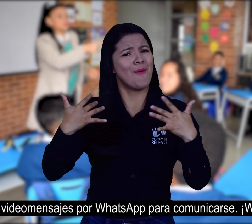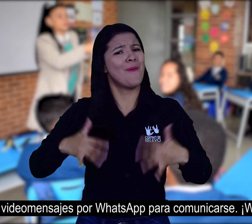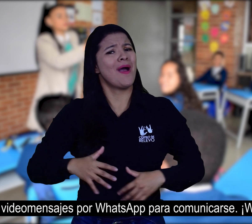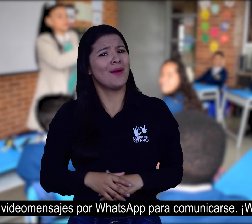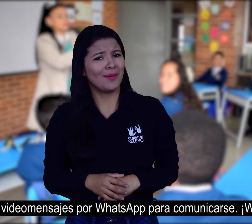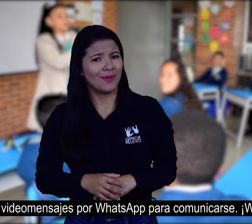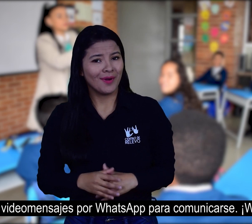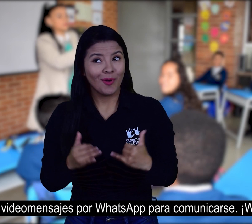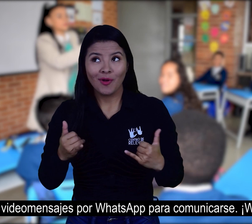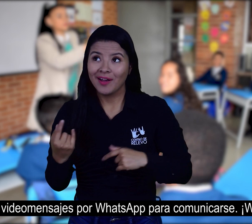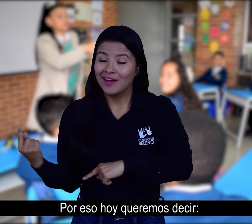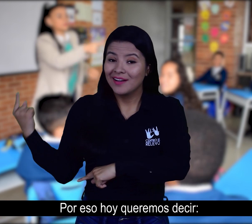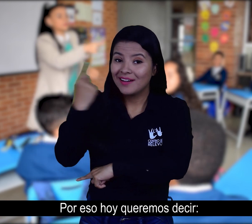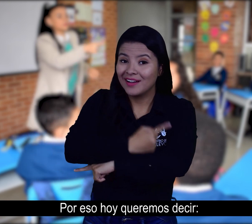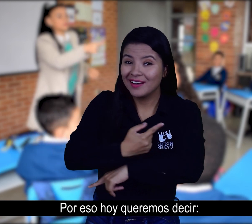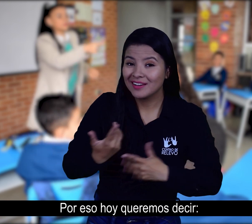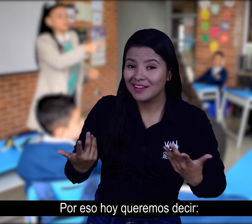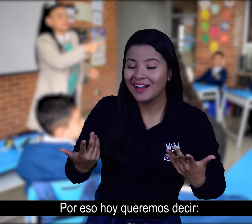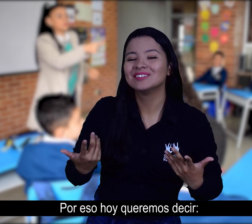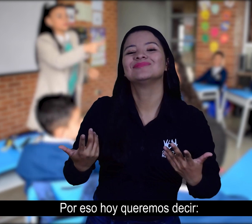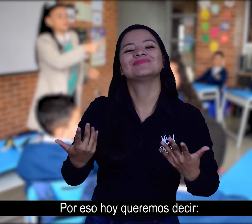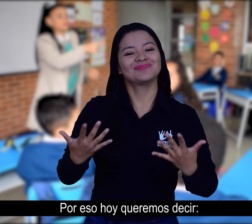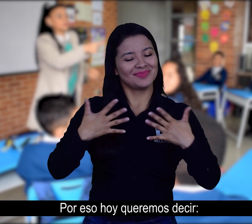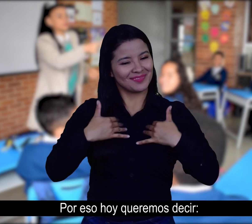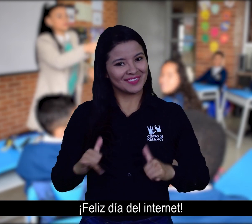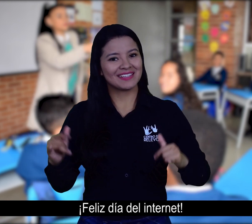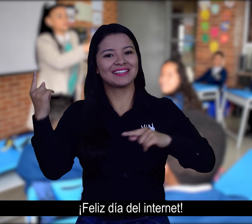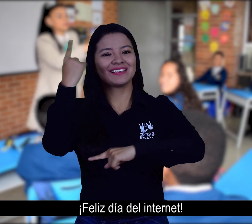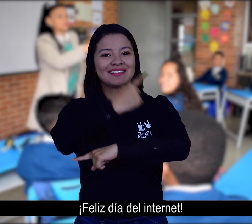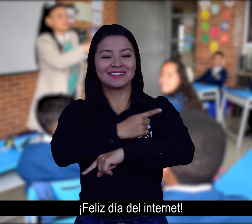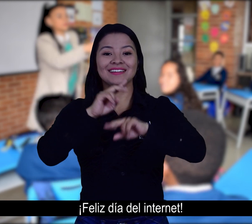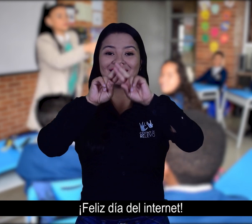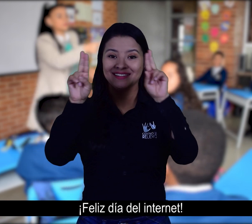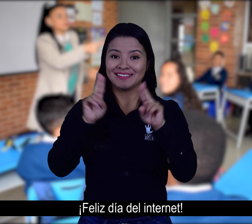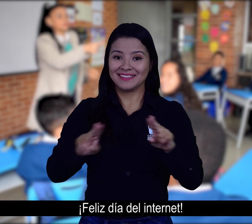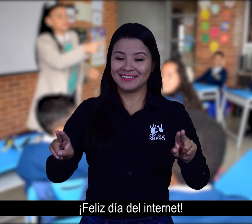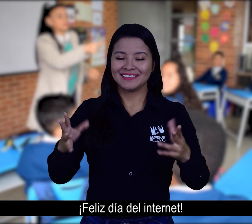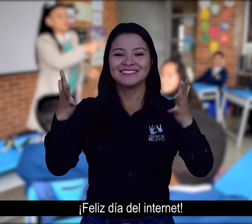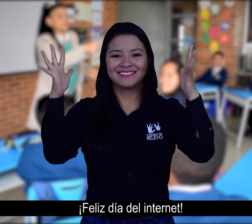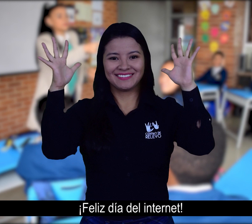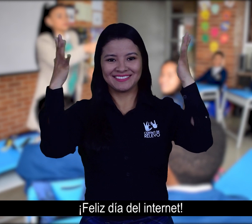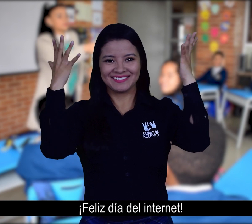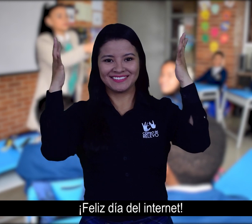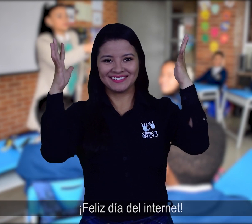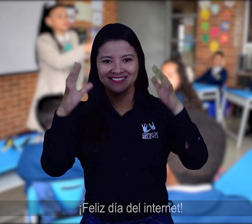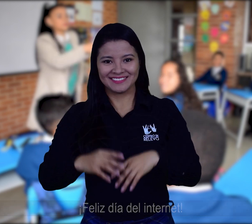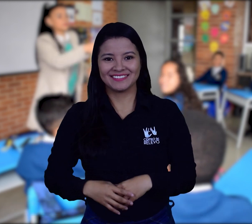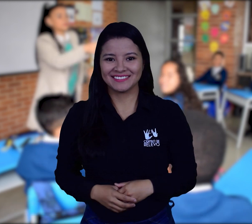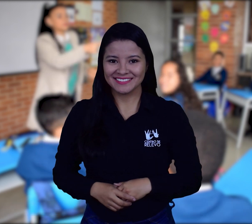comunicarse. ¡Wow! Por eso, hoy queremos decir ¡Feliz Día del Internet!